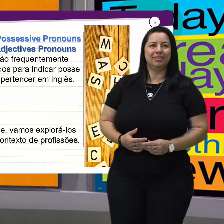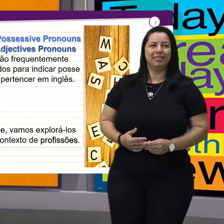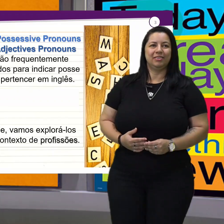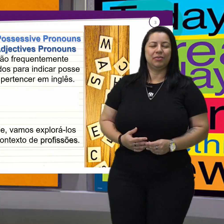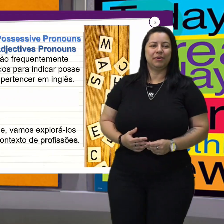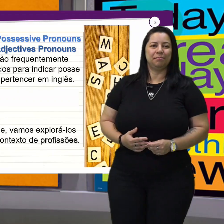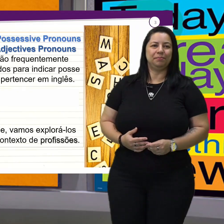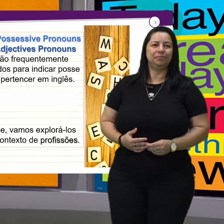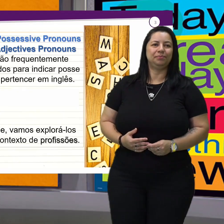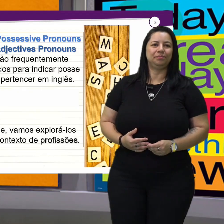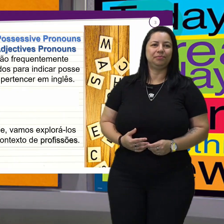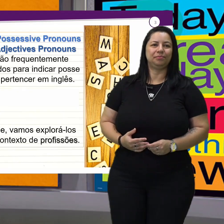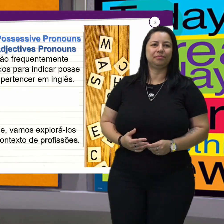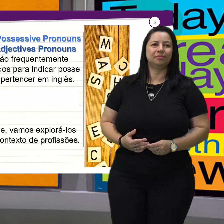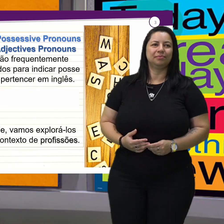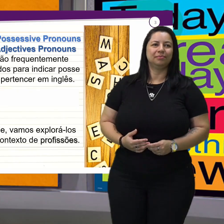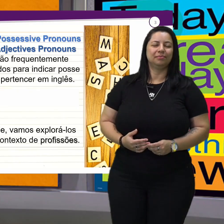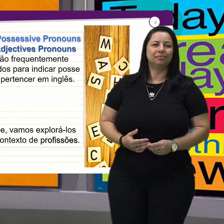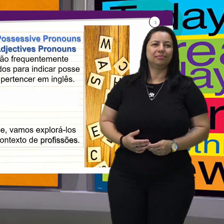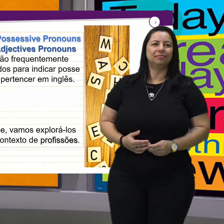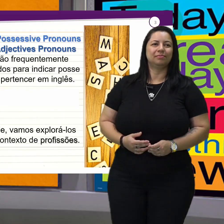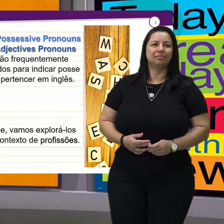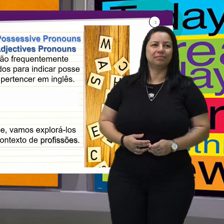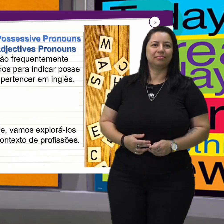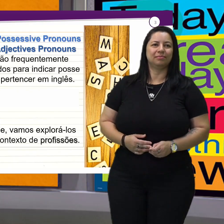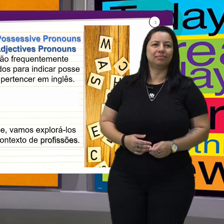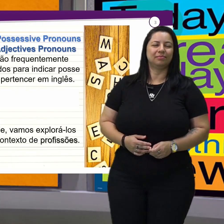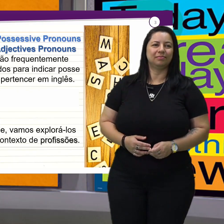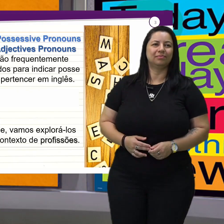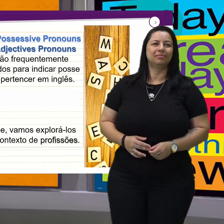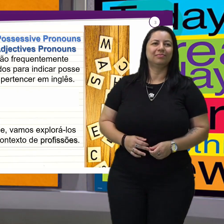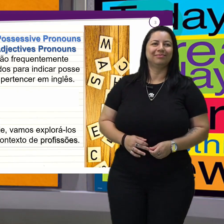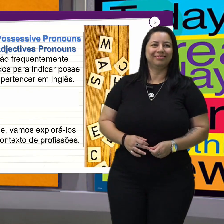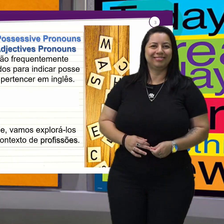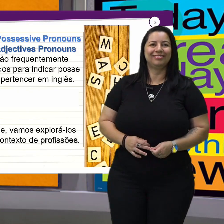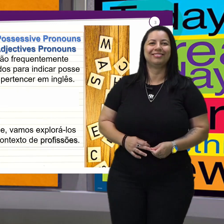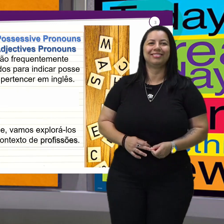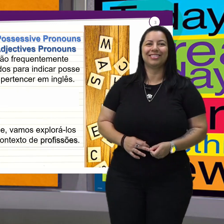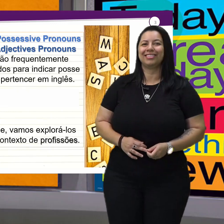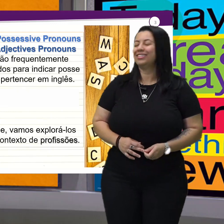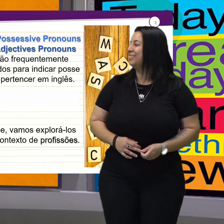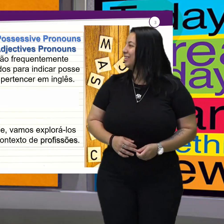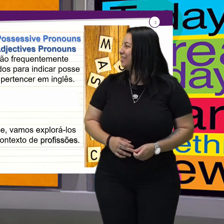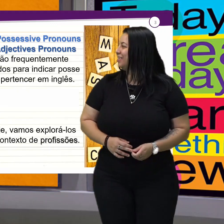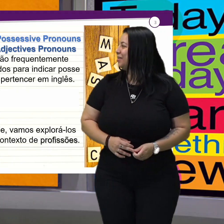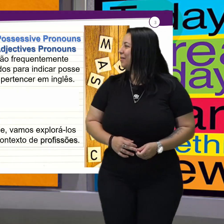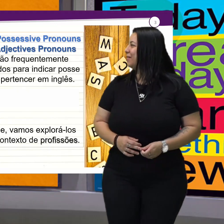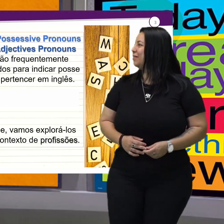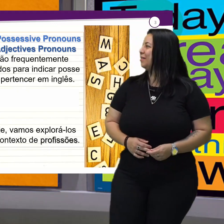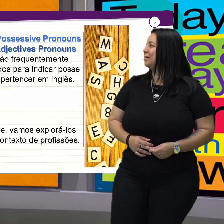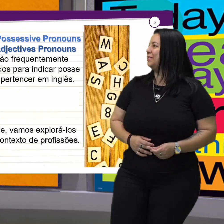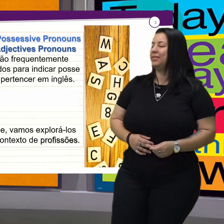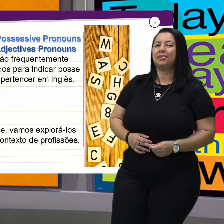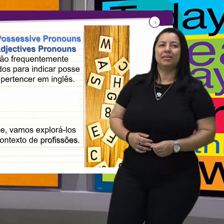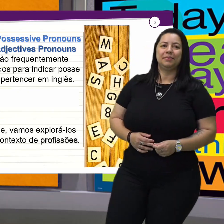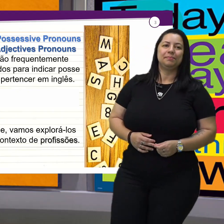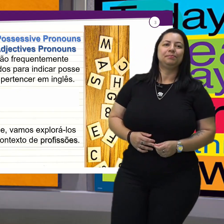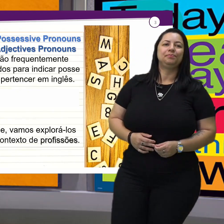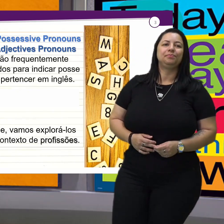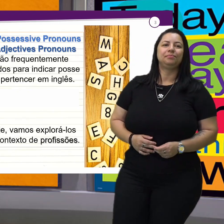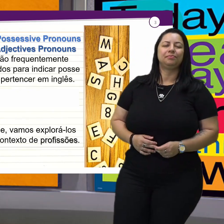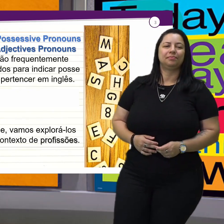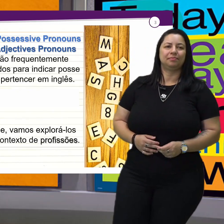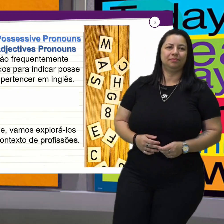lembrar, porque esse assunto é um assunto interdisciplinar, vocês já viram em português com certeza. Então vamos lá, os possessive